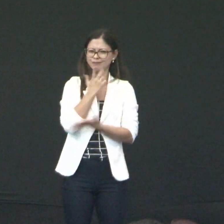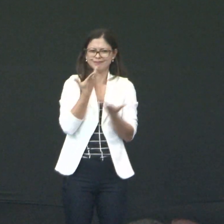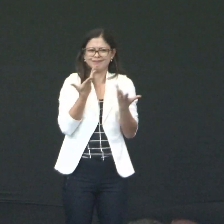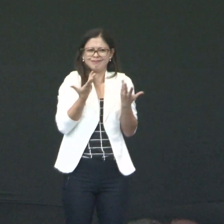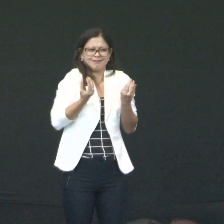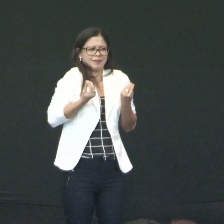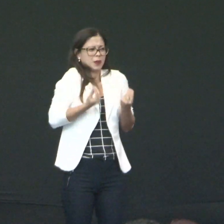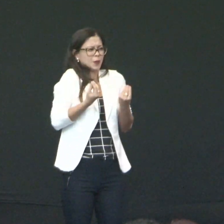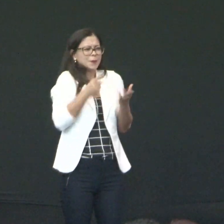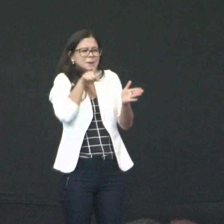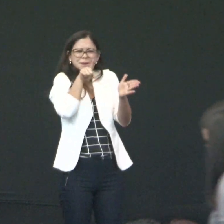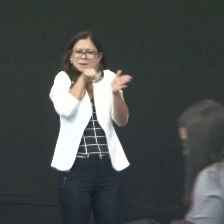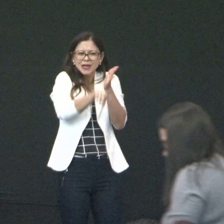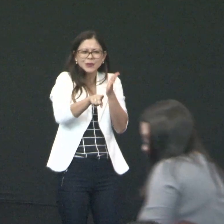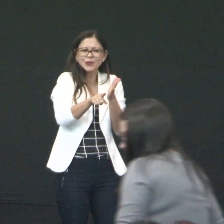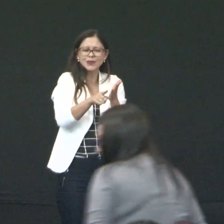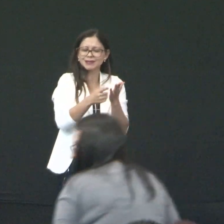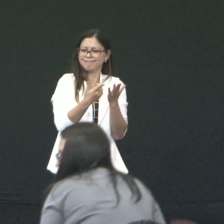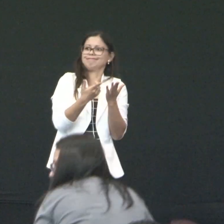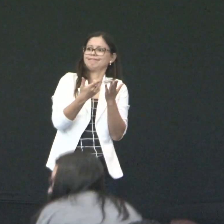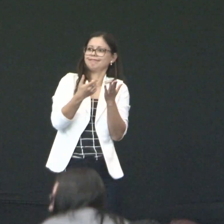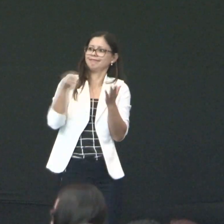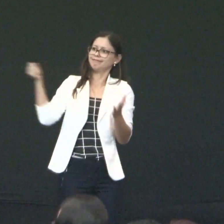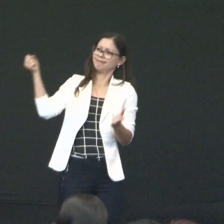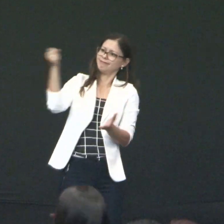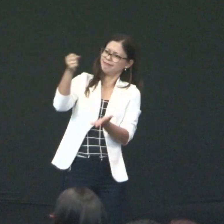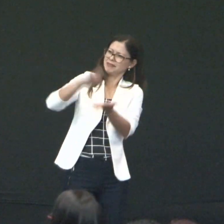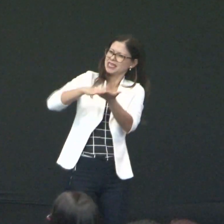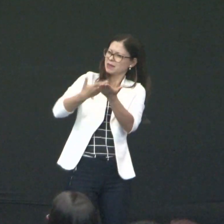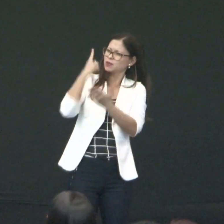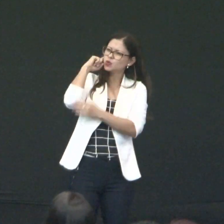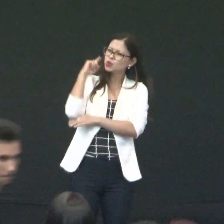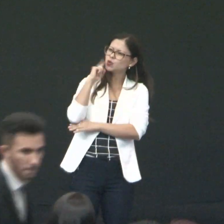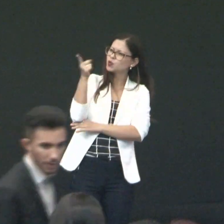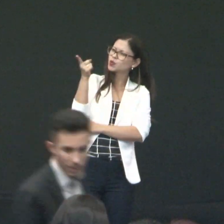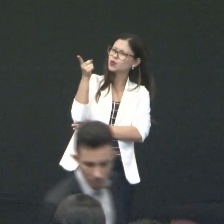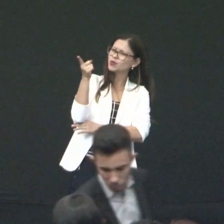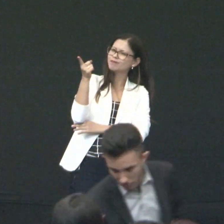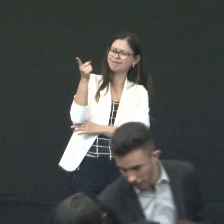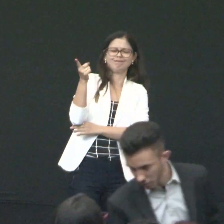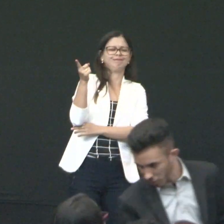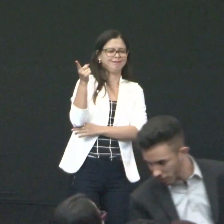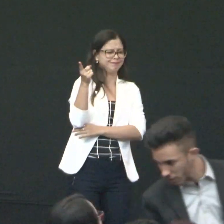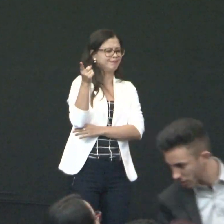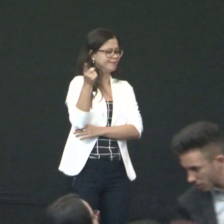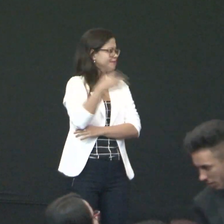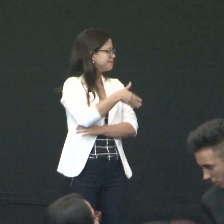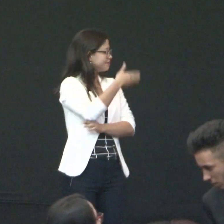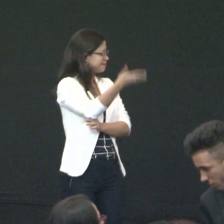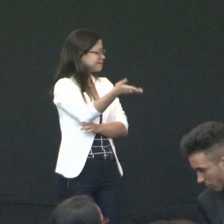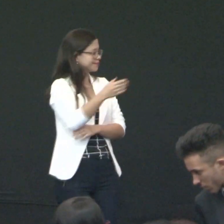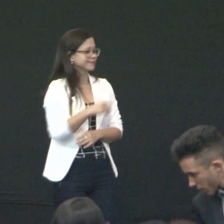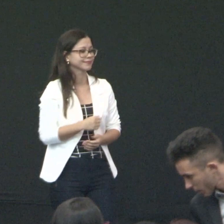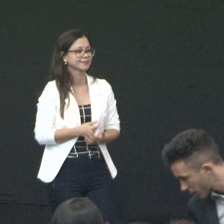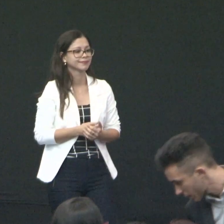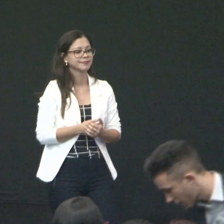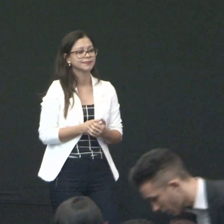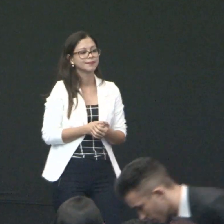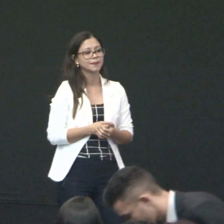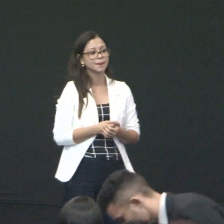E aí quando aparece essa terminologia intérprete surdo, o intérprete surdo, ele quem vai interpretar, traz